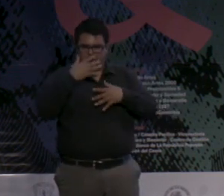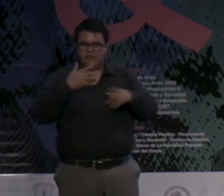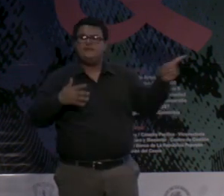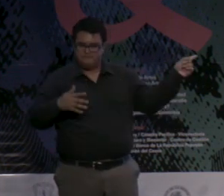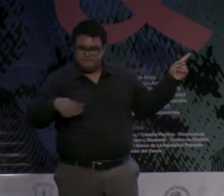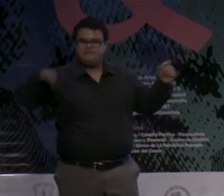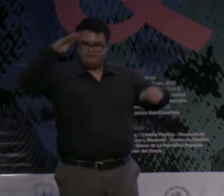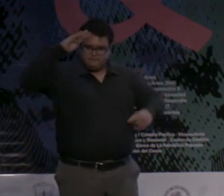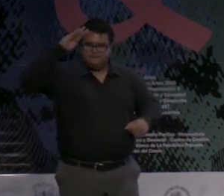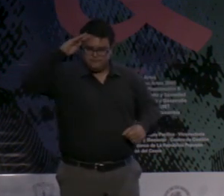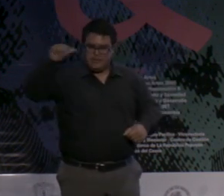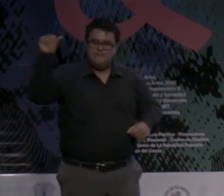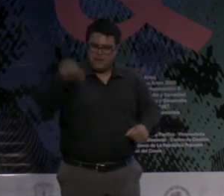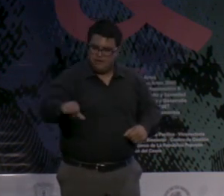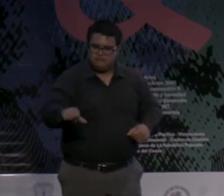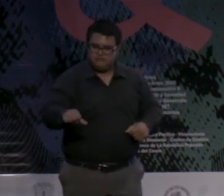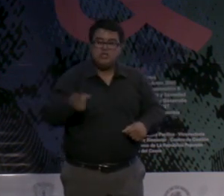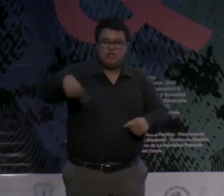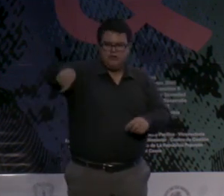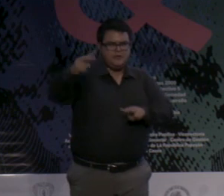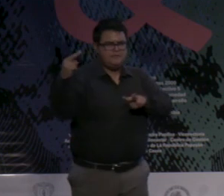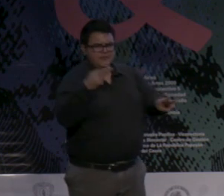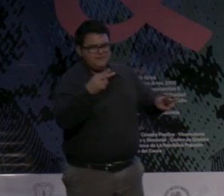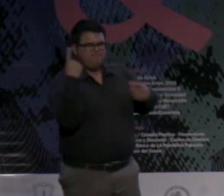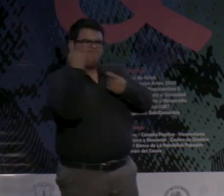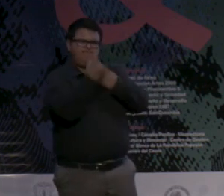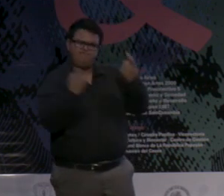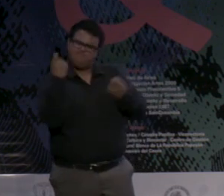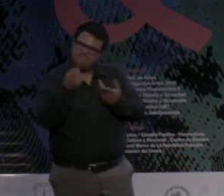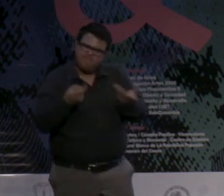Estos videos podrán ver ustedes, van señalando varias cosas.